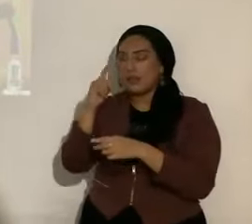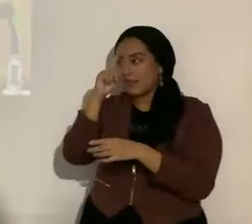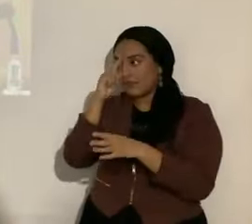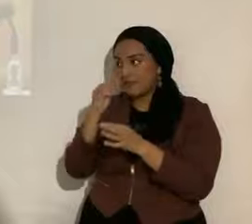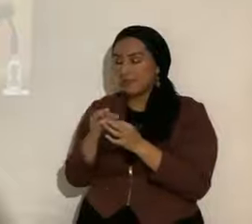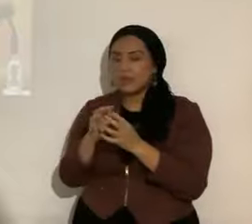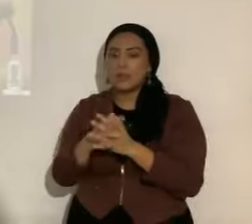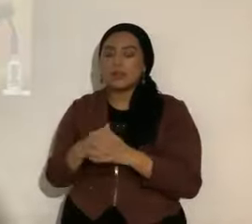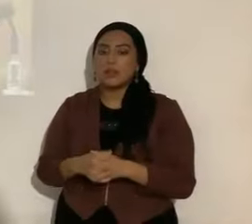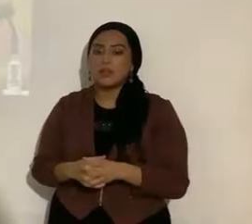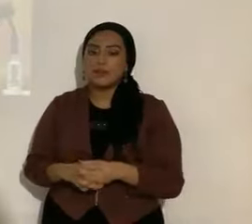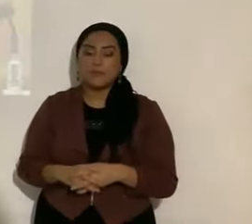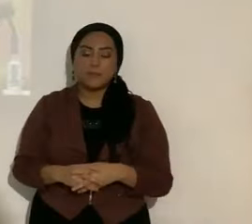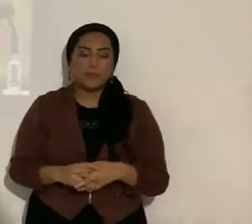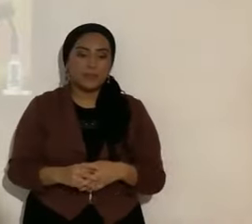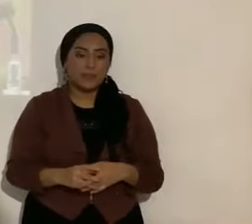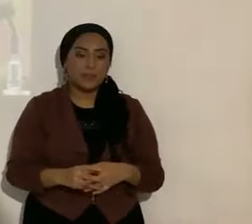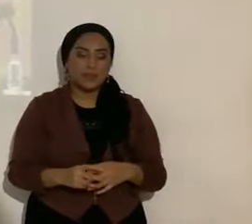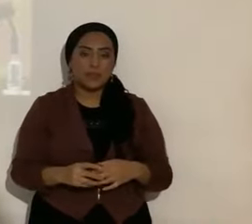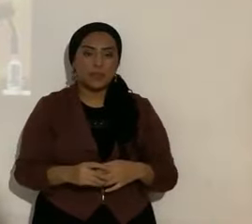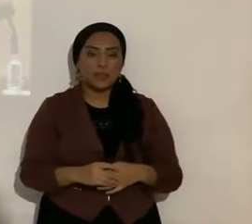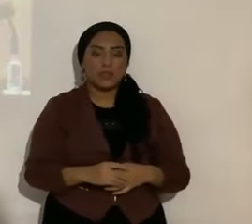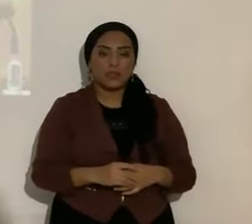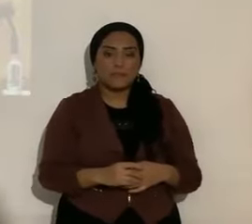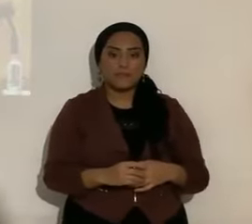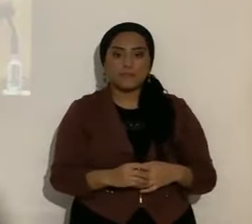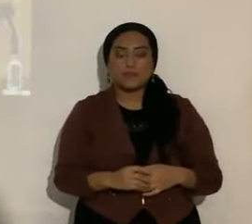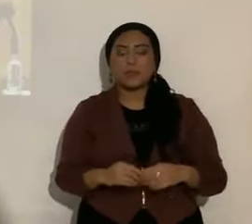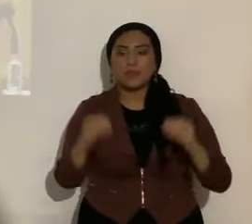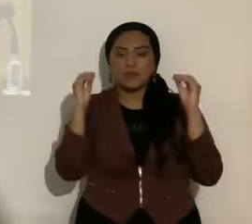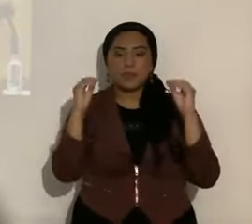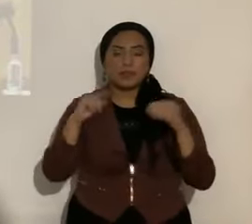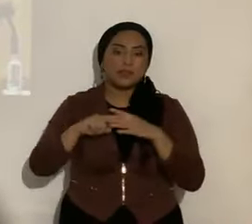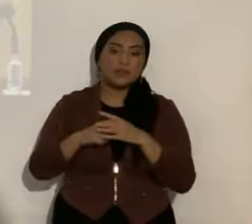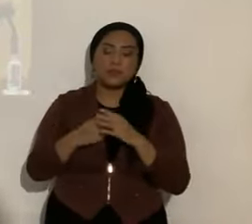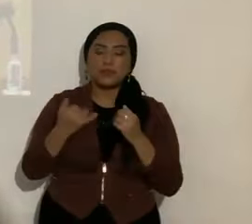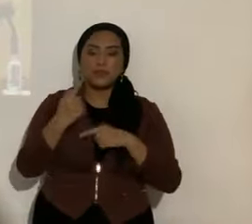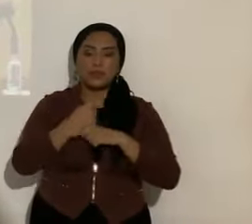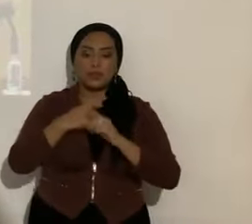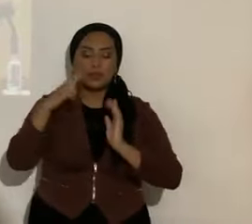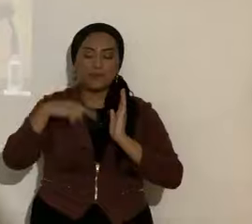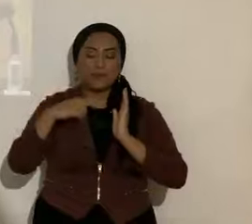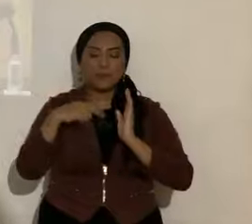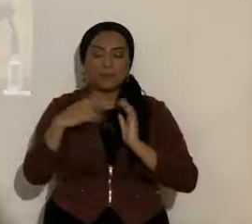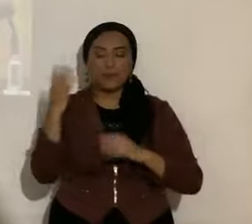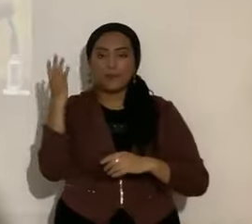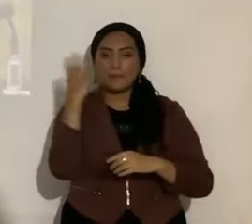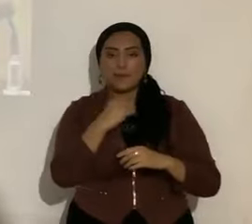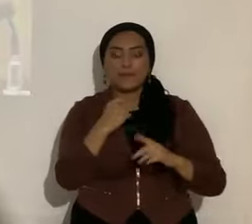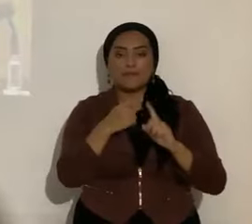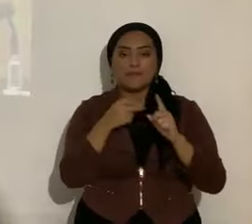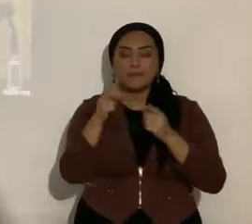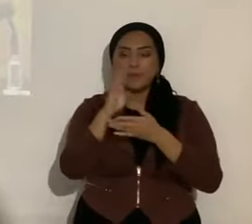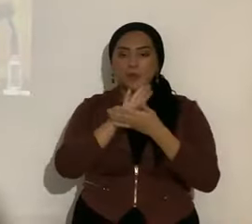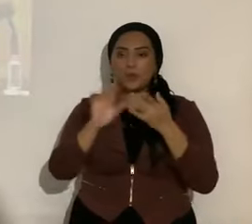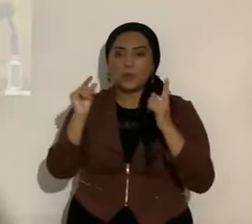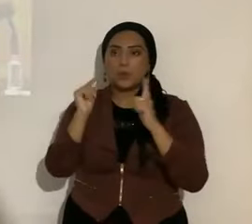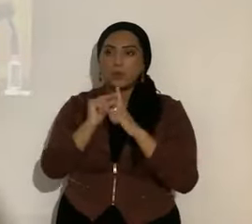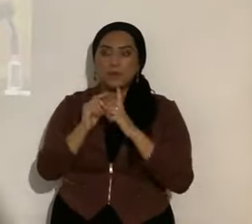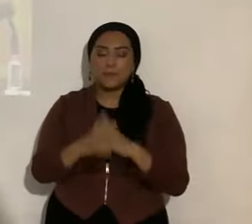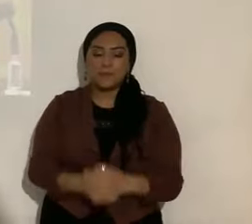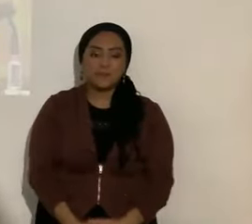fidelidad. ¿Sí? Bueno, entonces voy ministrando sobre esta lectura preciosa de la bendita palabra del